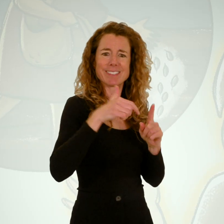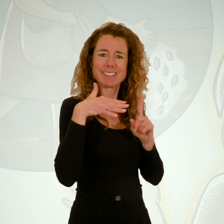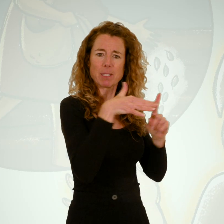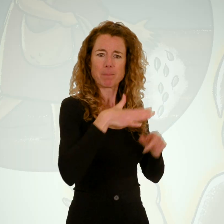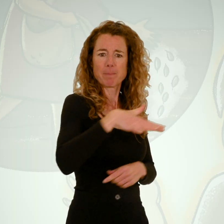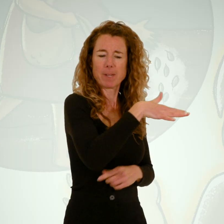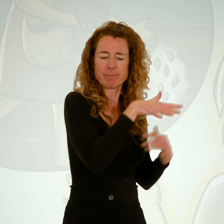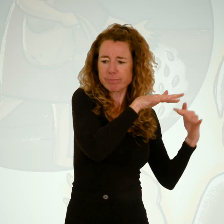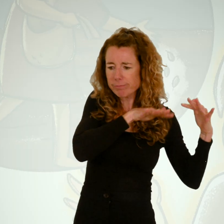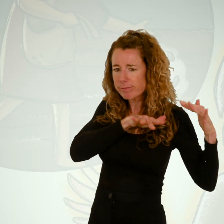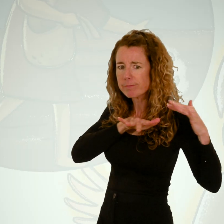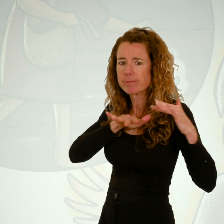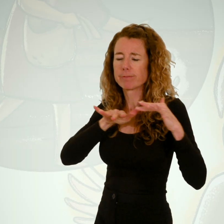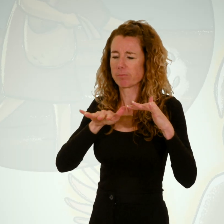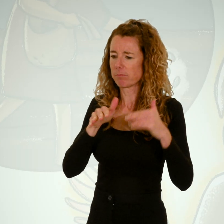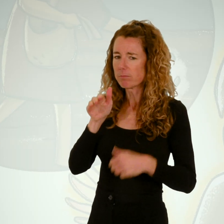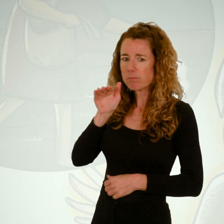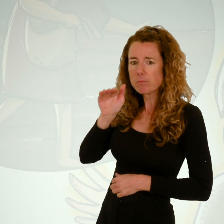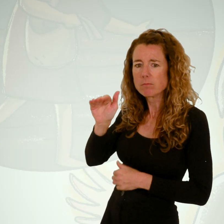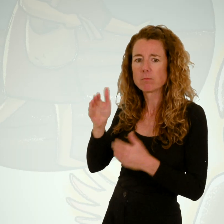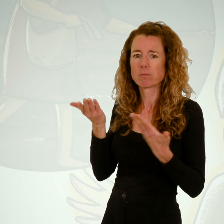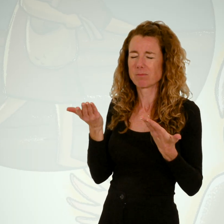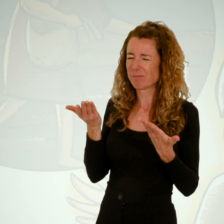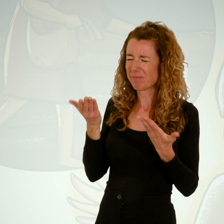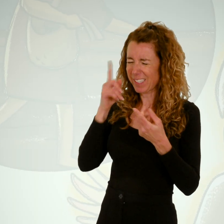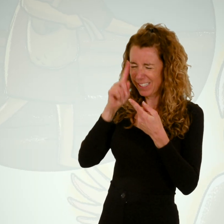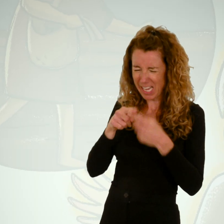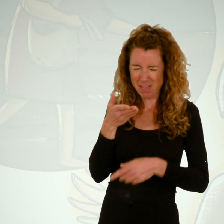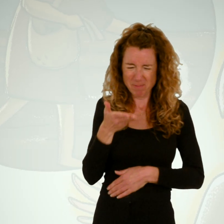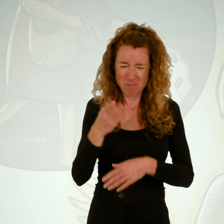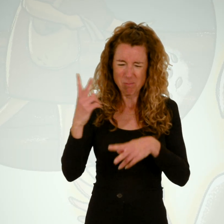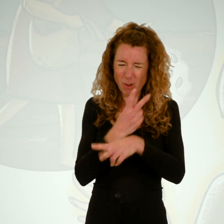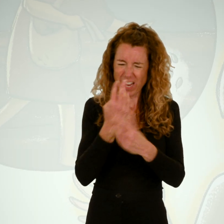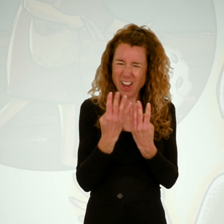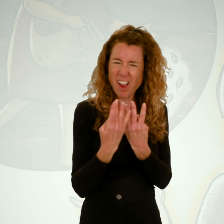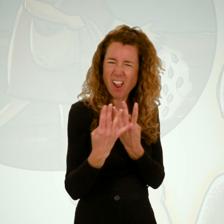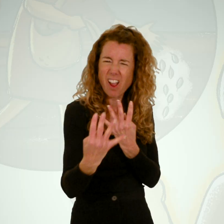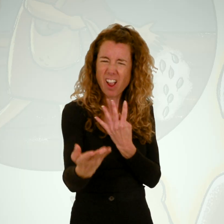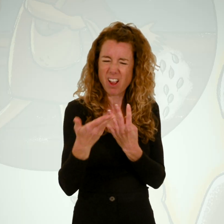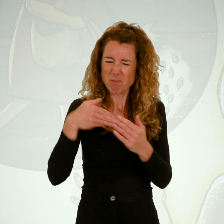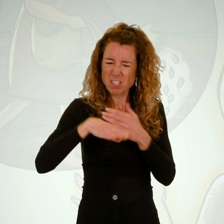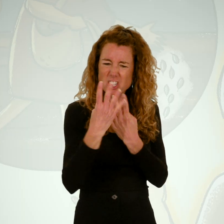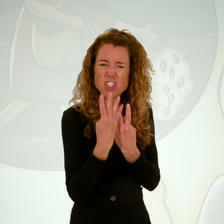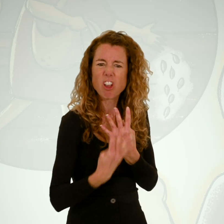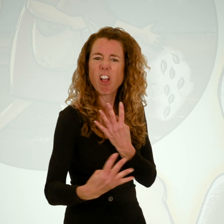Ses disciples s'approchent de lui et lui demandent : « Explique-nous l'histoire de la mauvaise herbe dans le champ. »